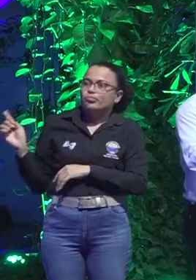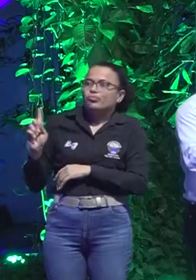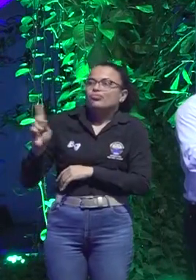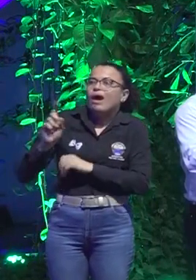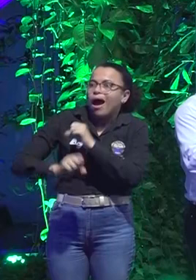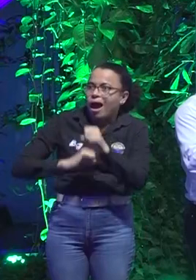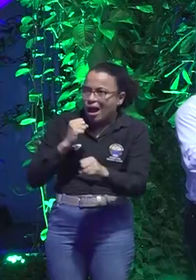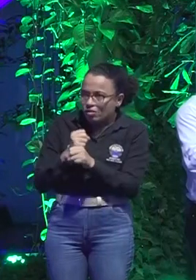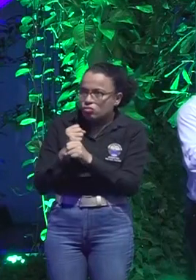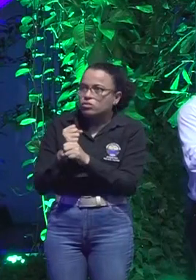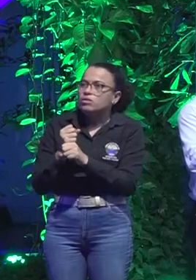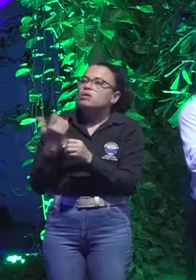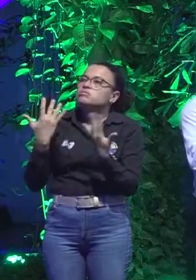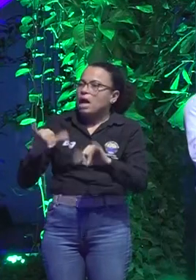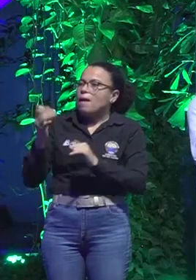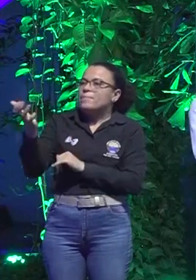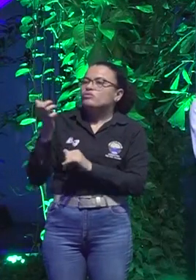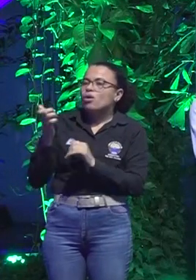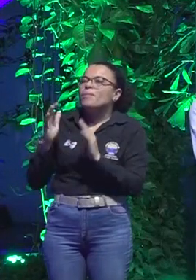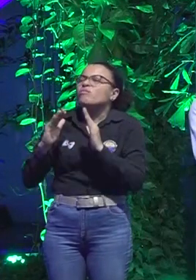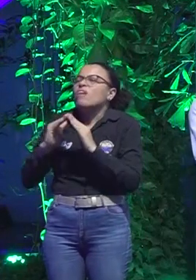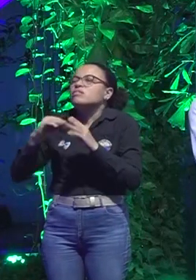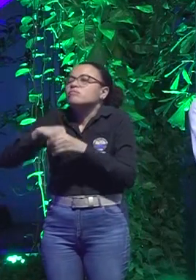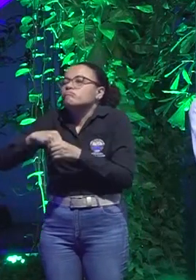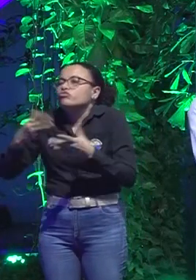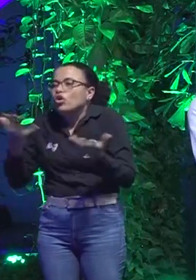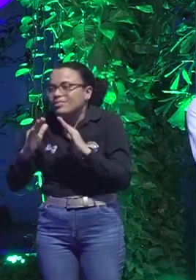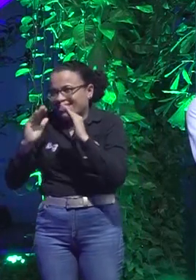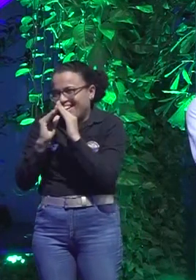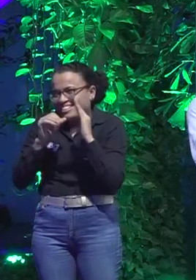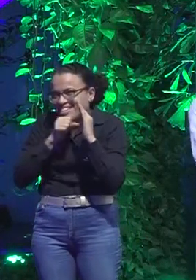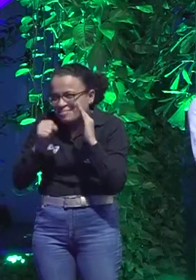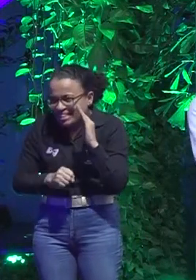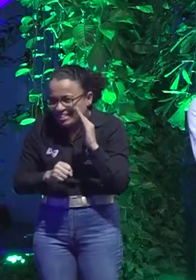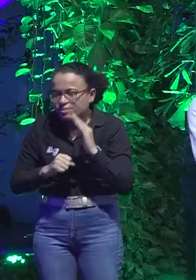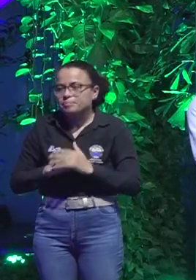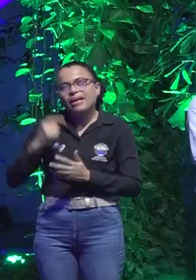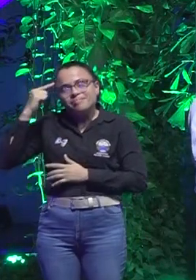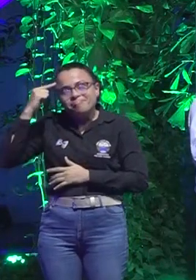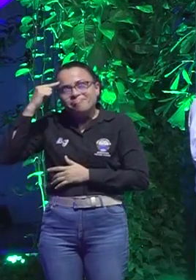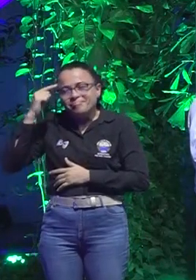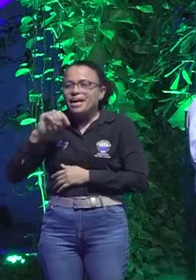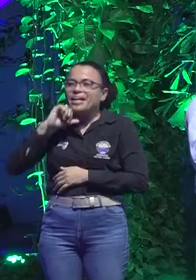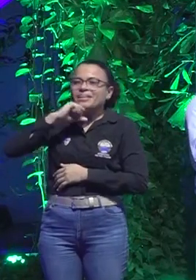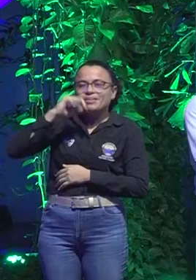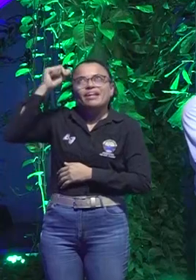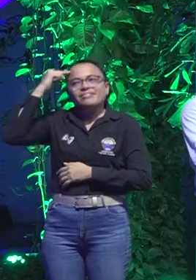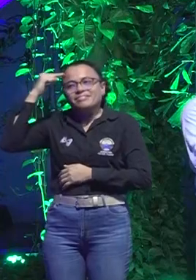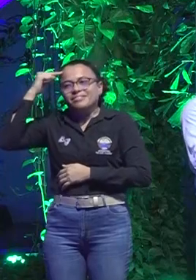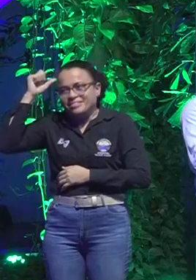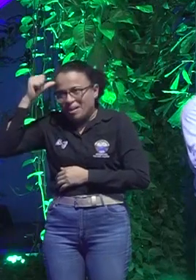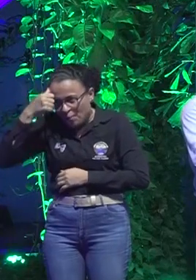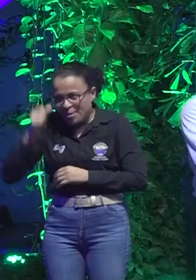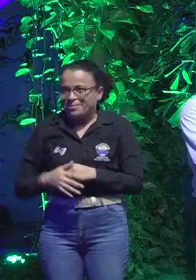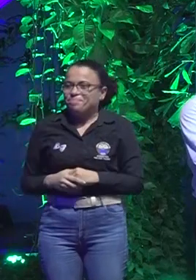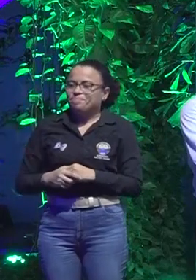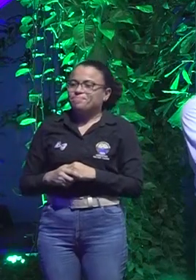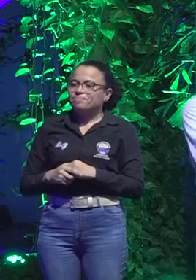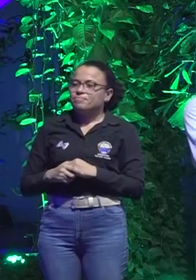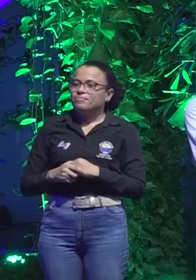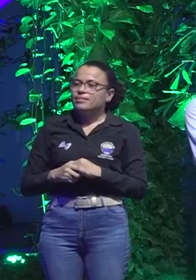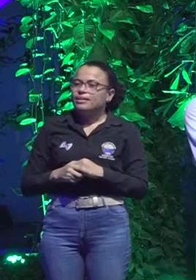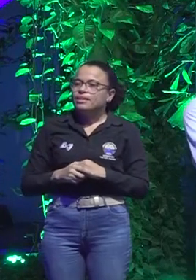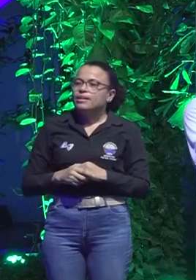todas partes. Y esta mañana... decían gracias, y no, dele las gracias a los miles de personas que